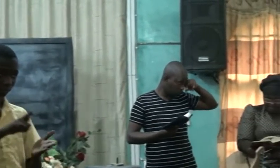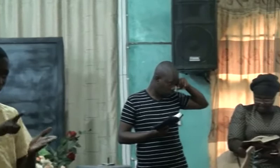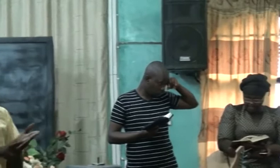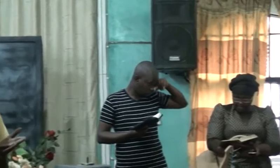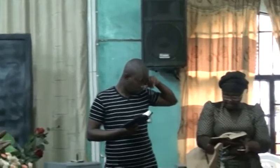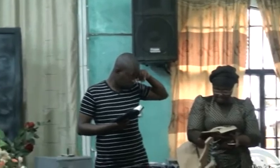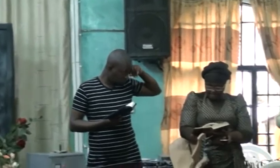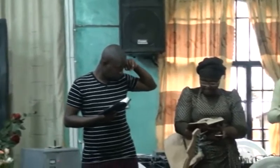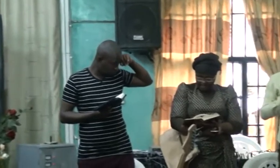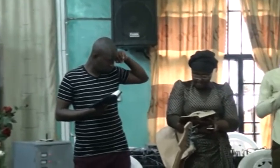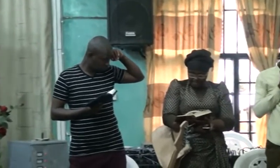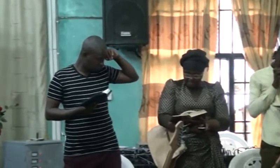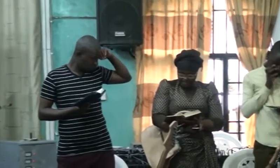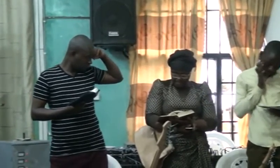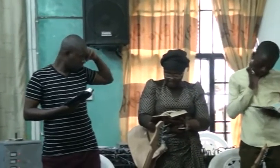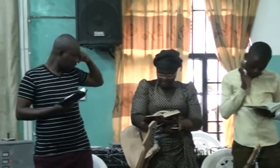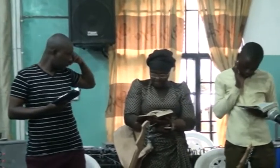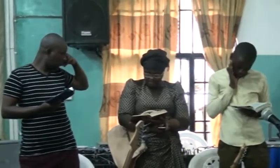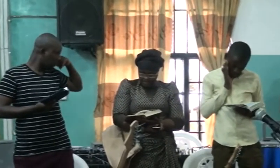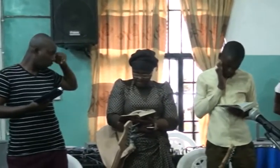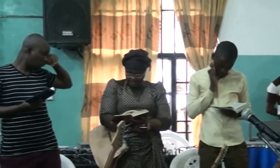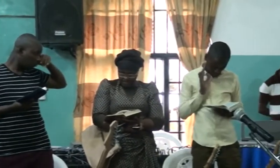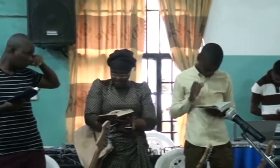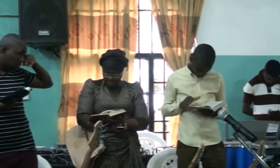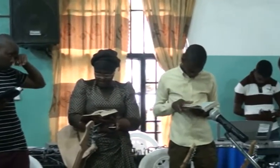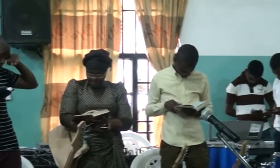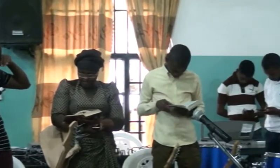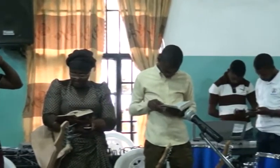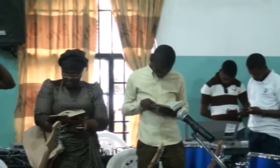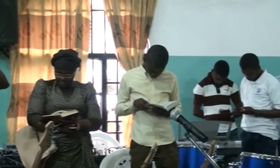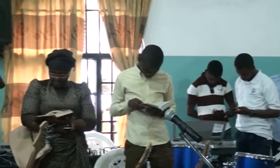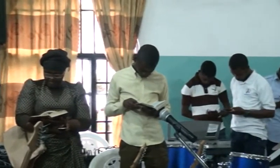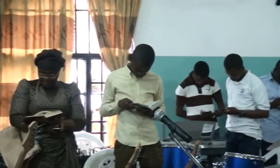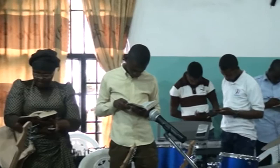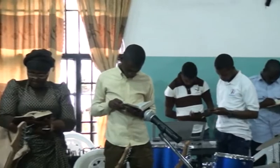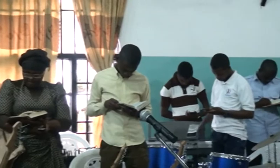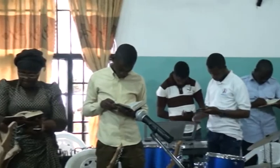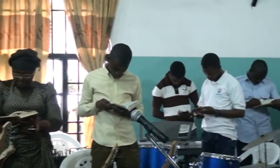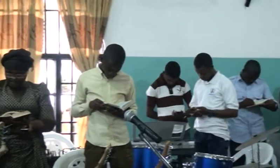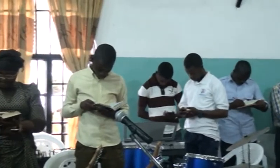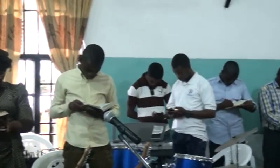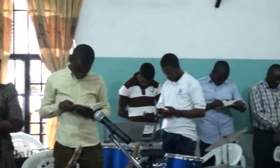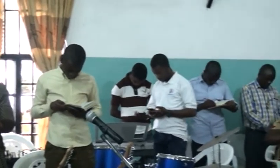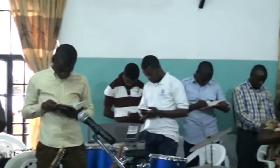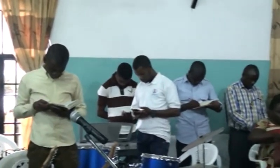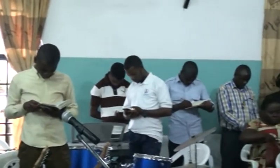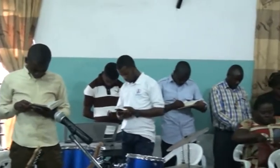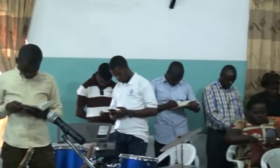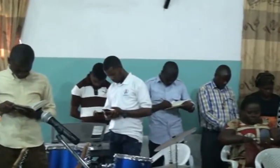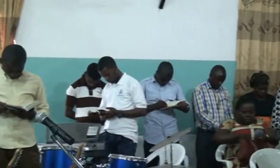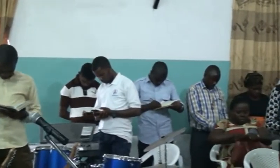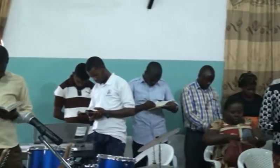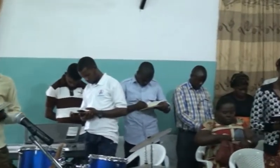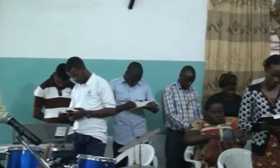sheria, zambi ilikuwa ulimwenguni. Lakini zambi haihesabiwi wakati sheria